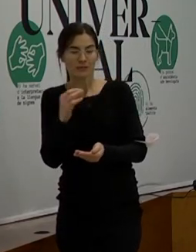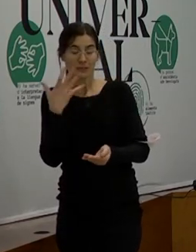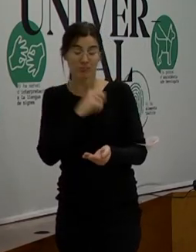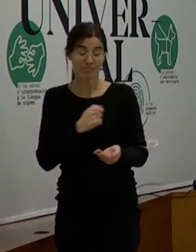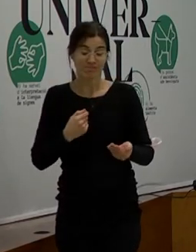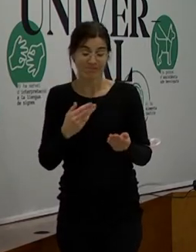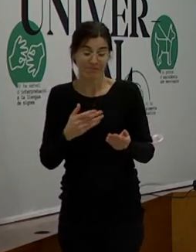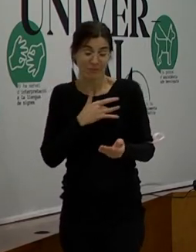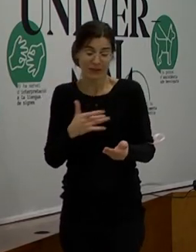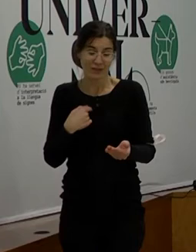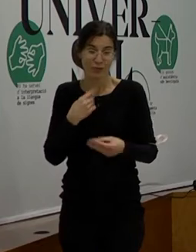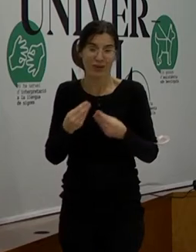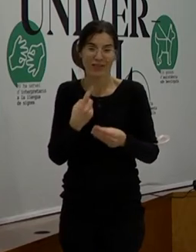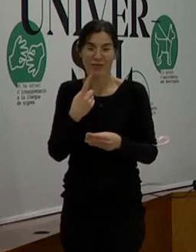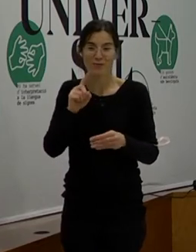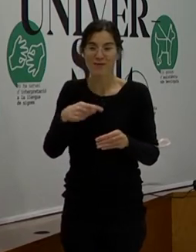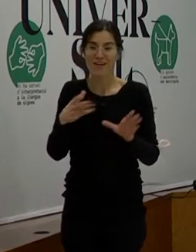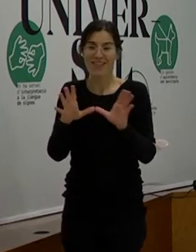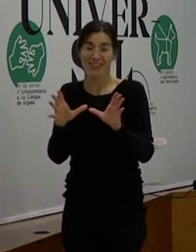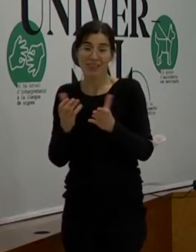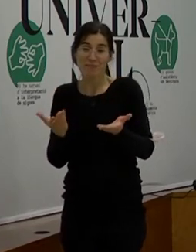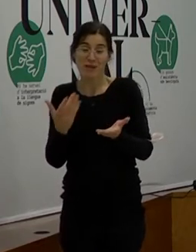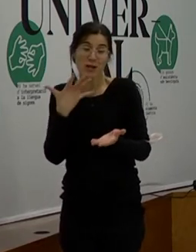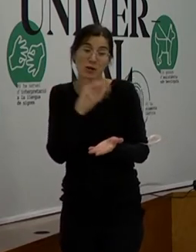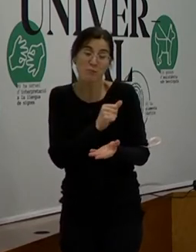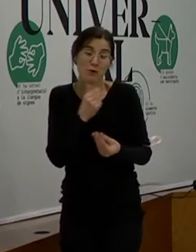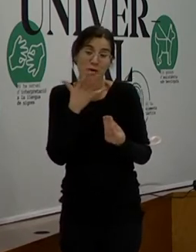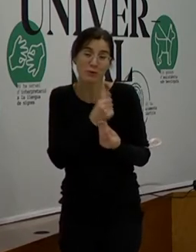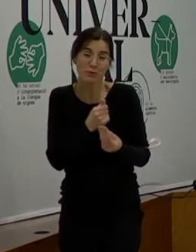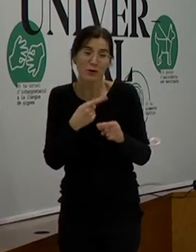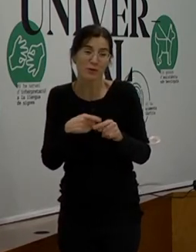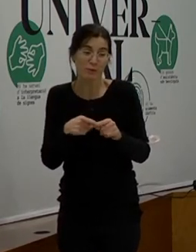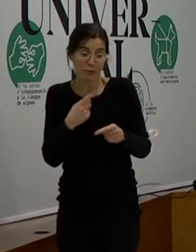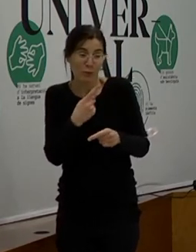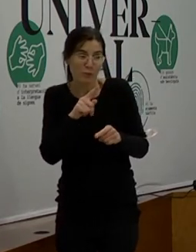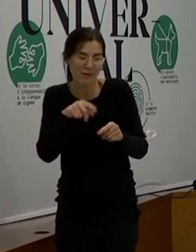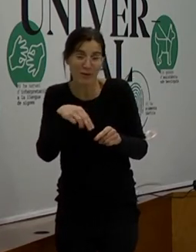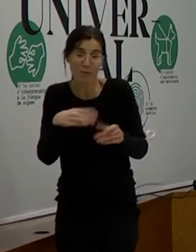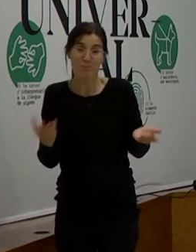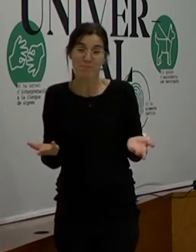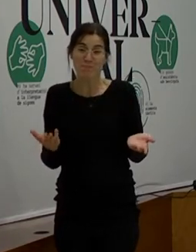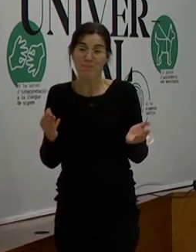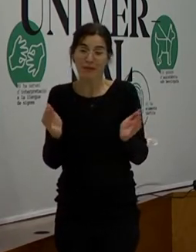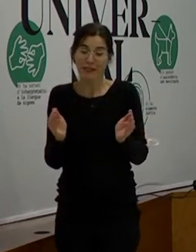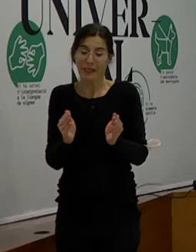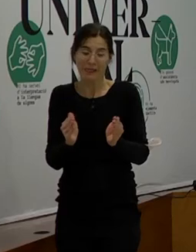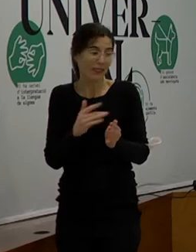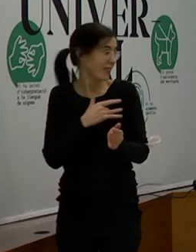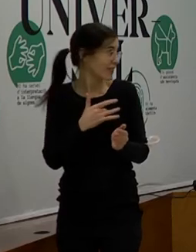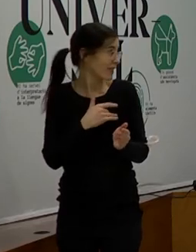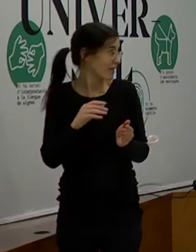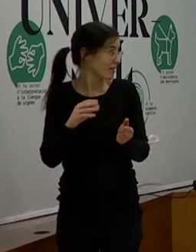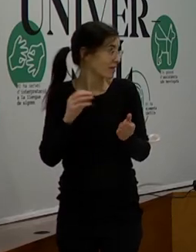Bueno, pues fes 1,10 m. No, no puc fer 1,20 m. Pues fes 1 m. No, pues fes